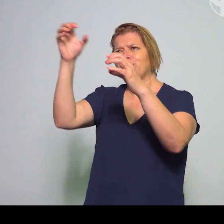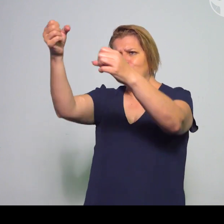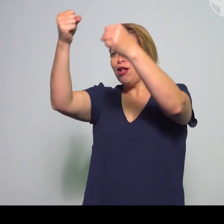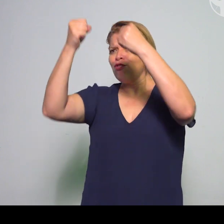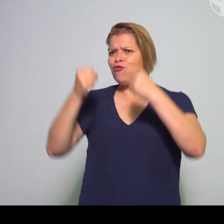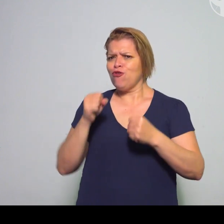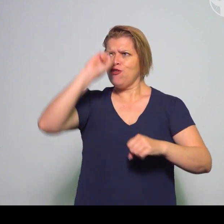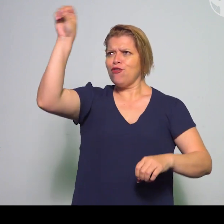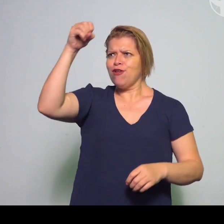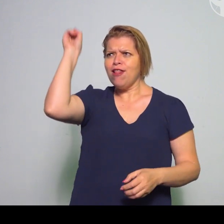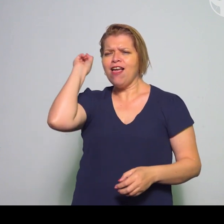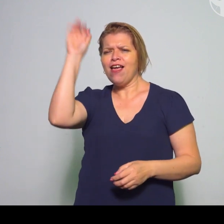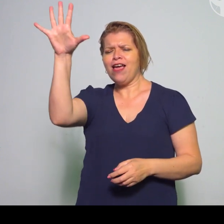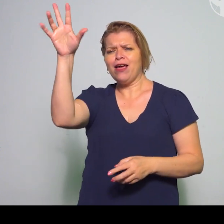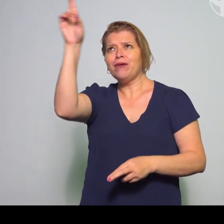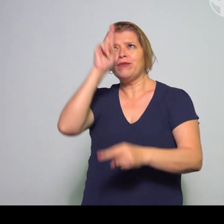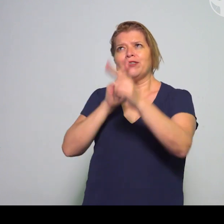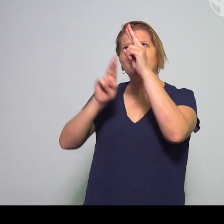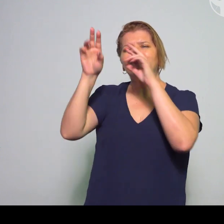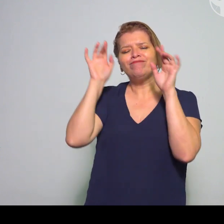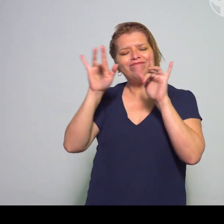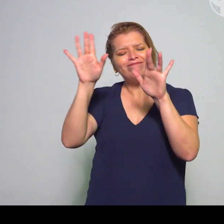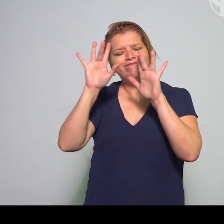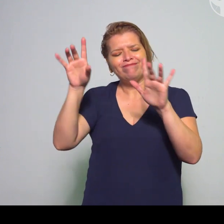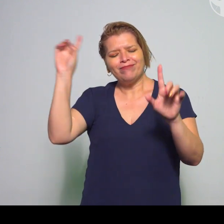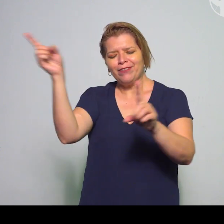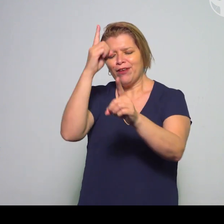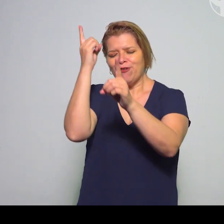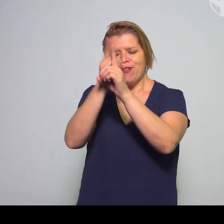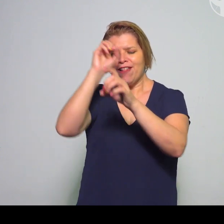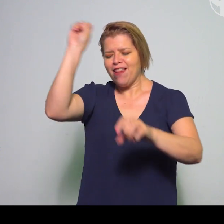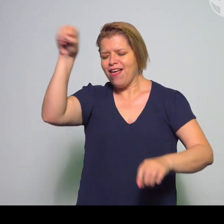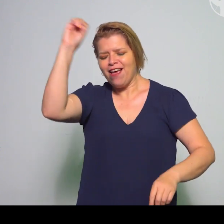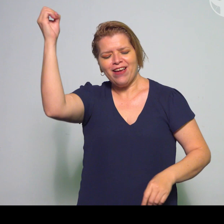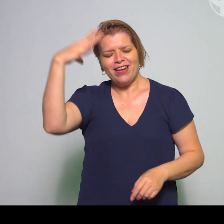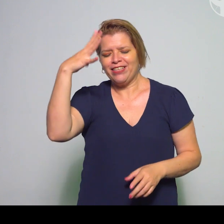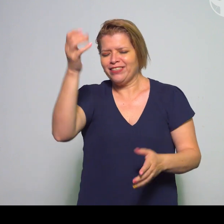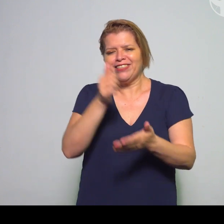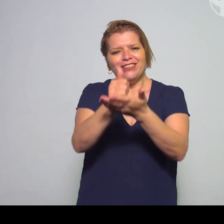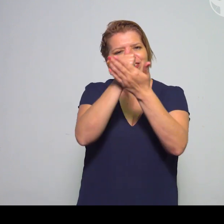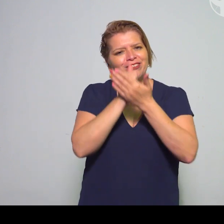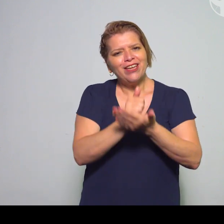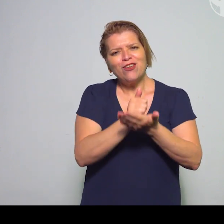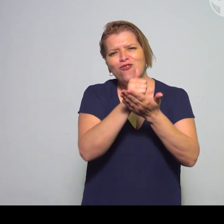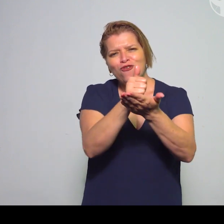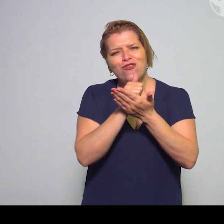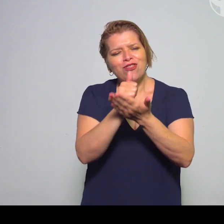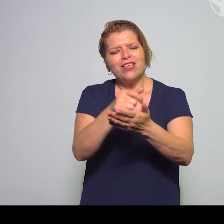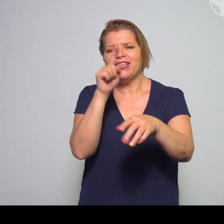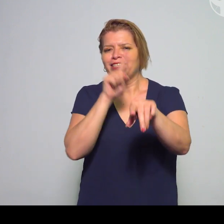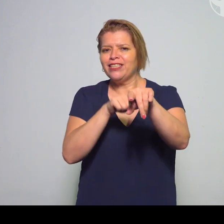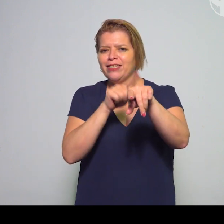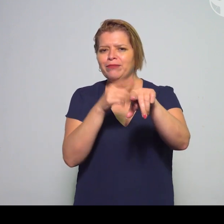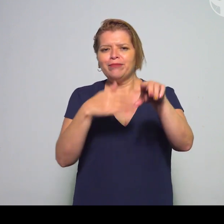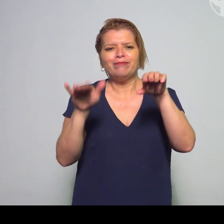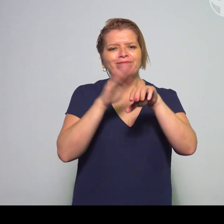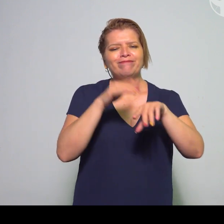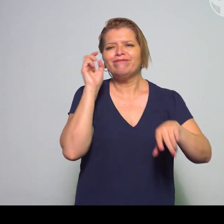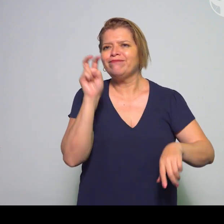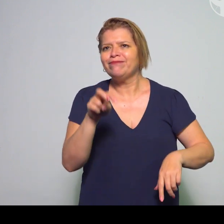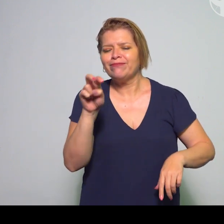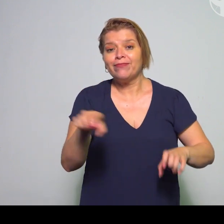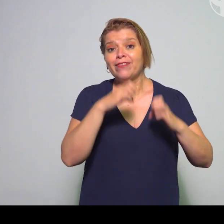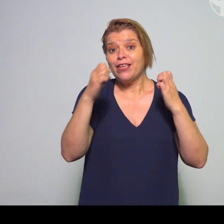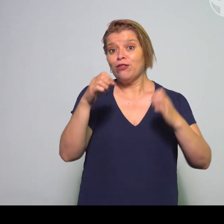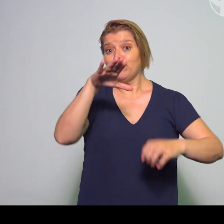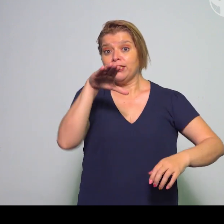al trono de la gracia para recibir misericordia y hallar la gracia que nos ayude en el momento que más lo